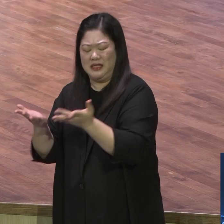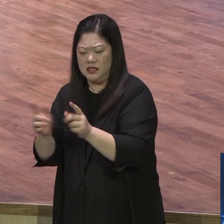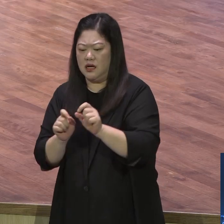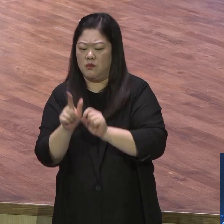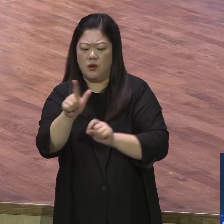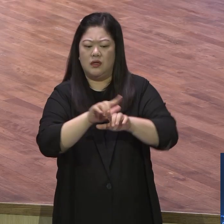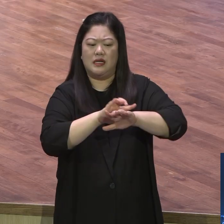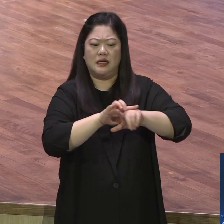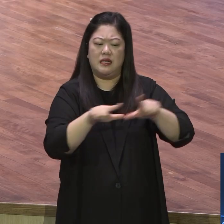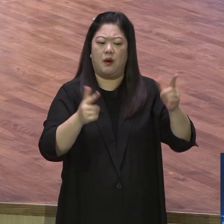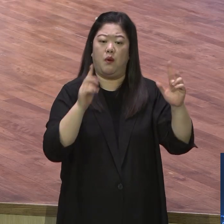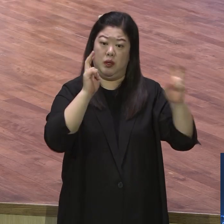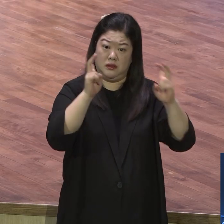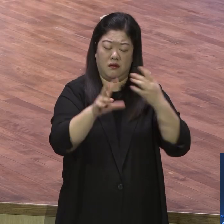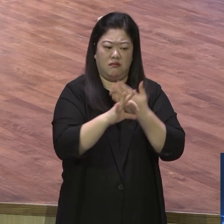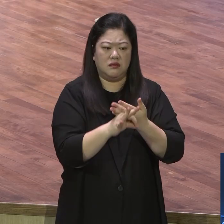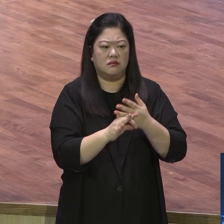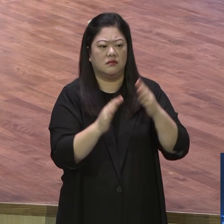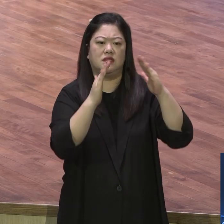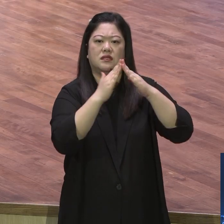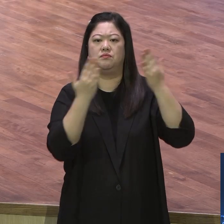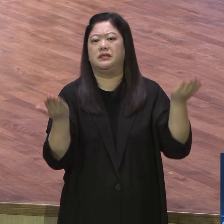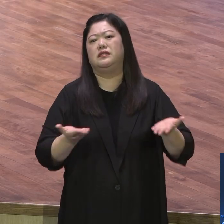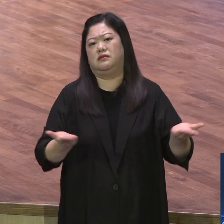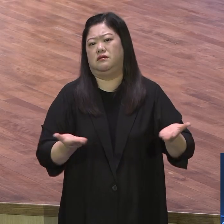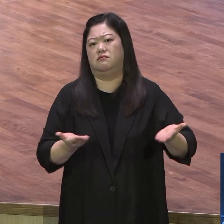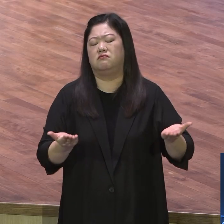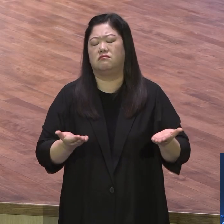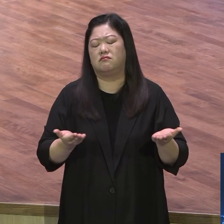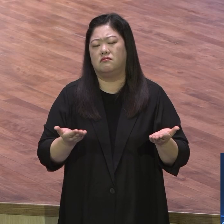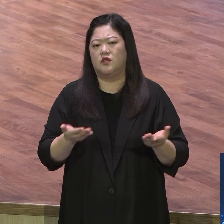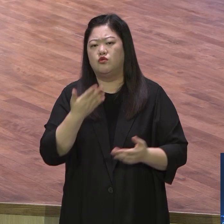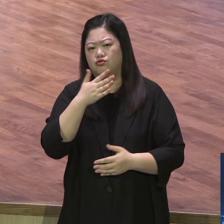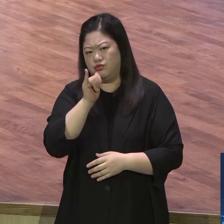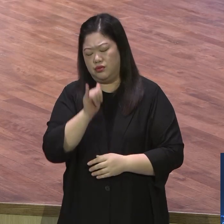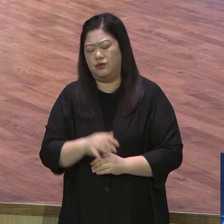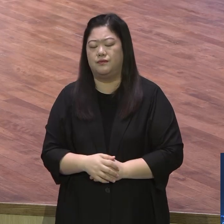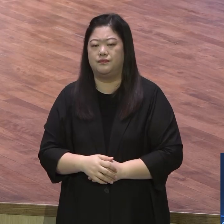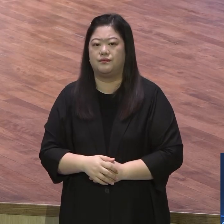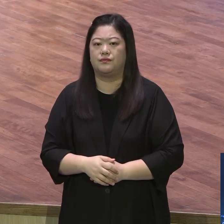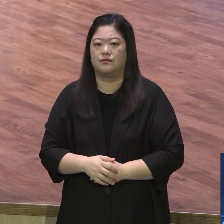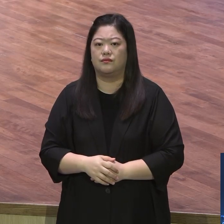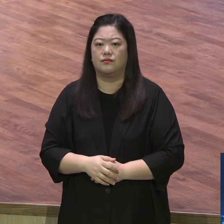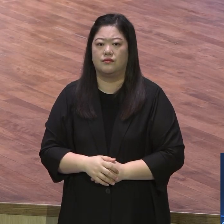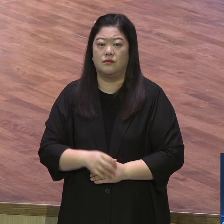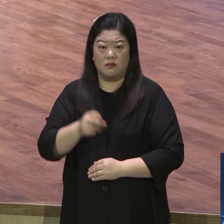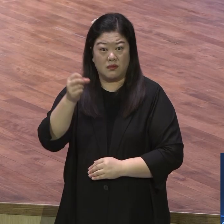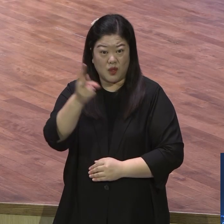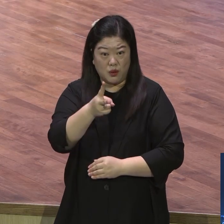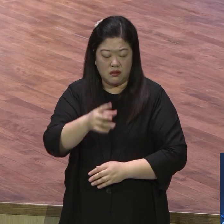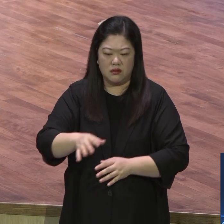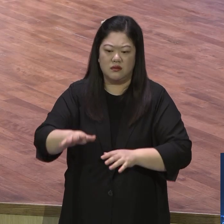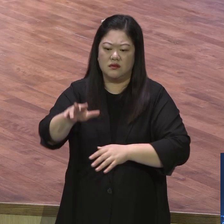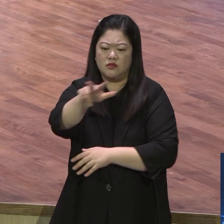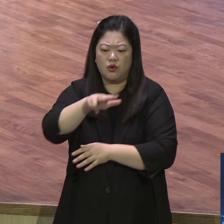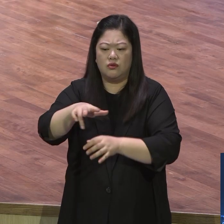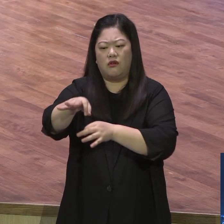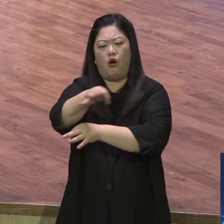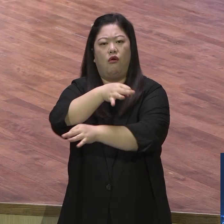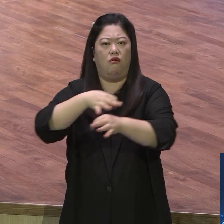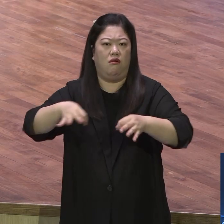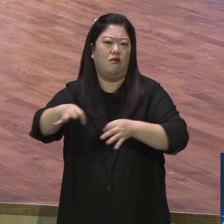큰 문제가 되고 또 경제적으로도 그렇게 큰 어려움에